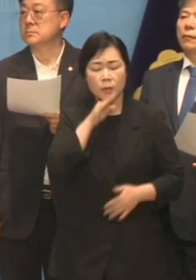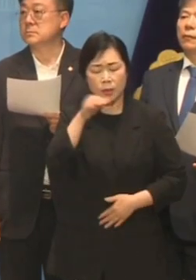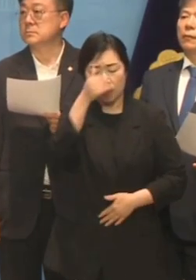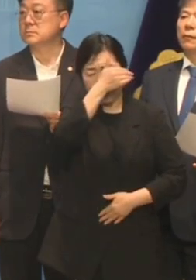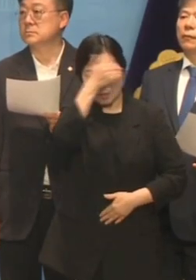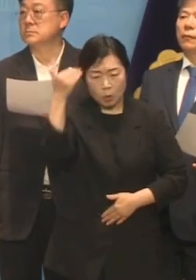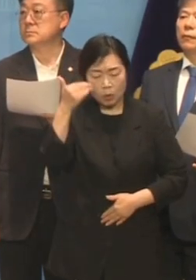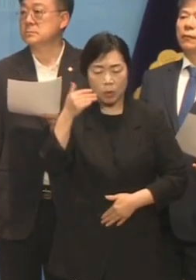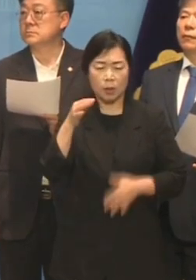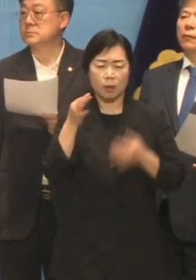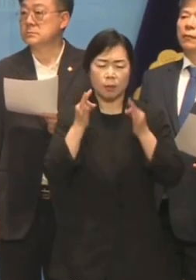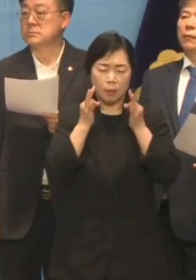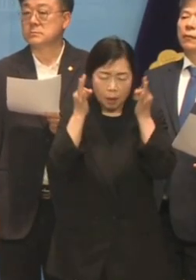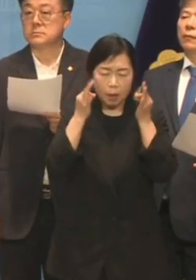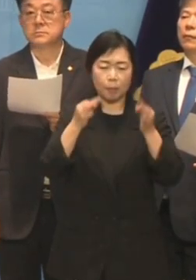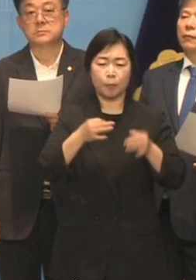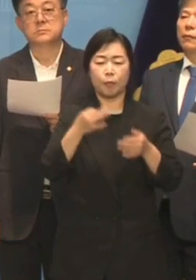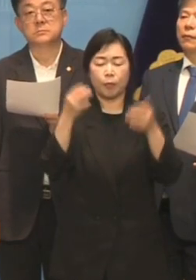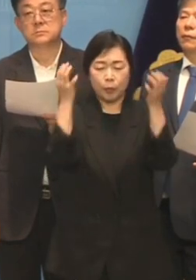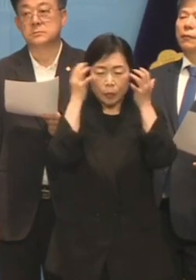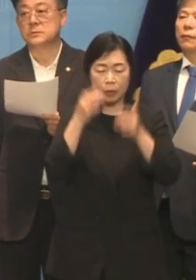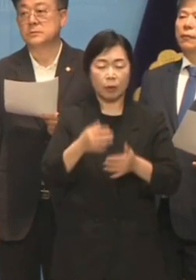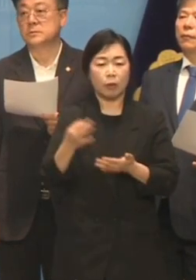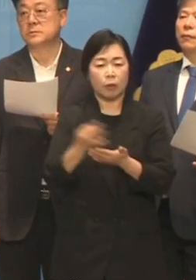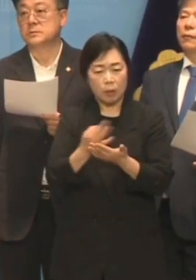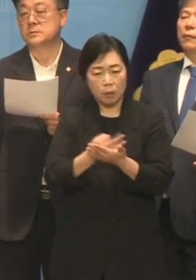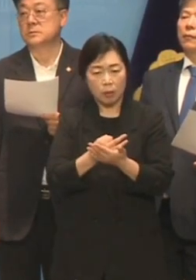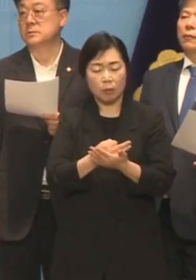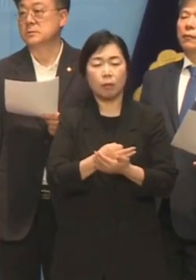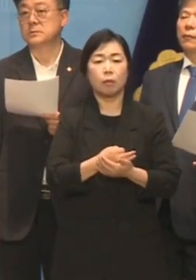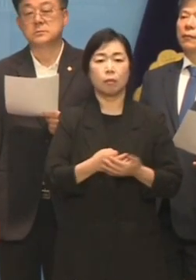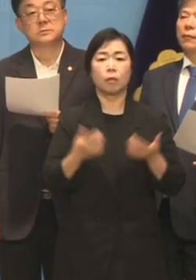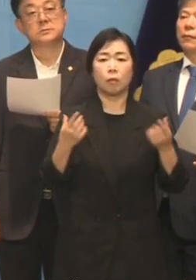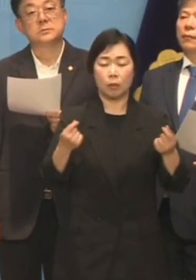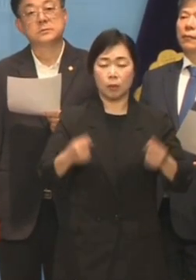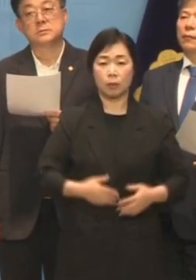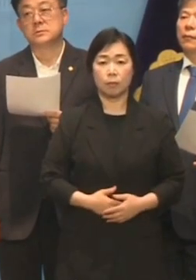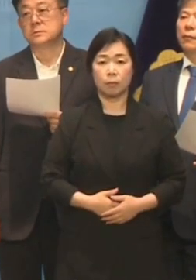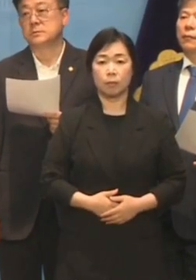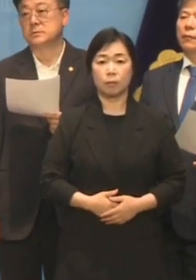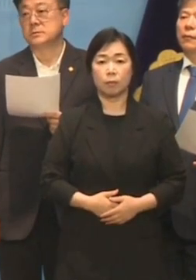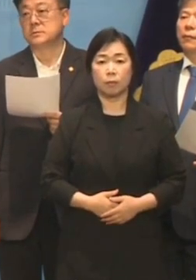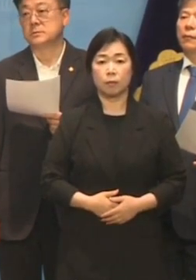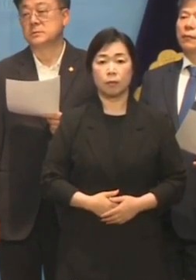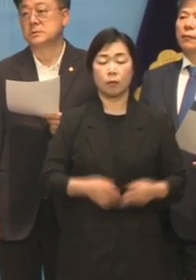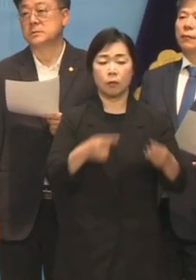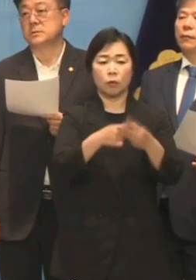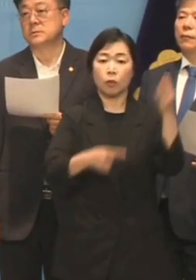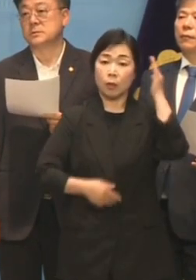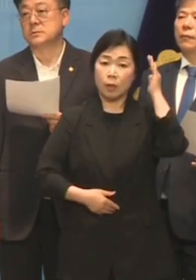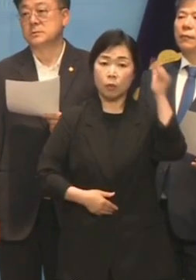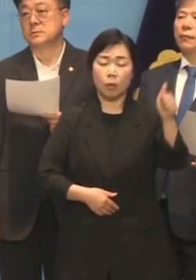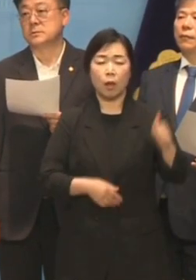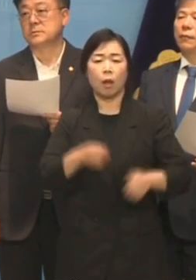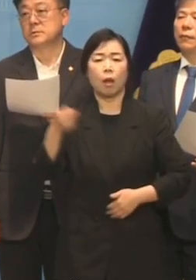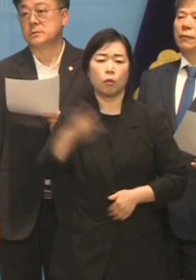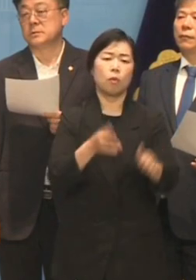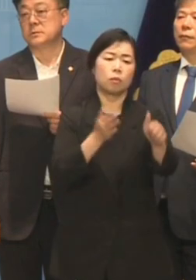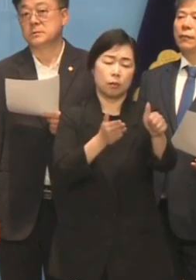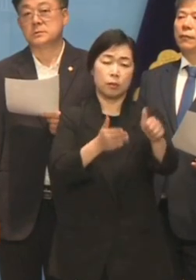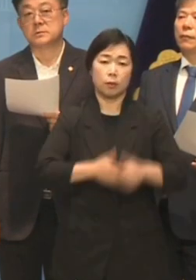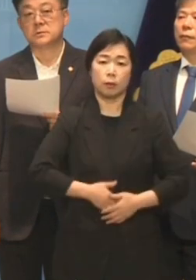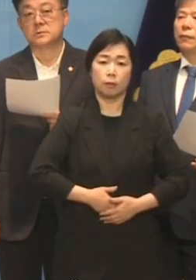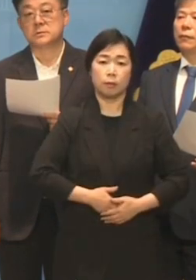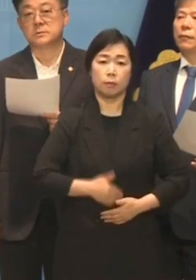청춘의 땅값이고 인생의 전부였습니다. 윤석열 대통령의 세 번째 외침입니다.